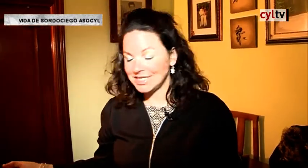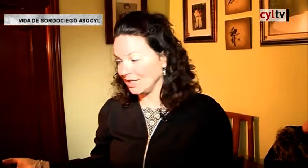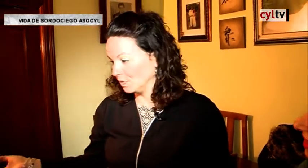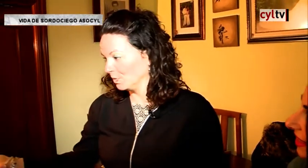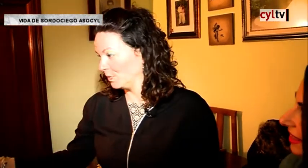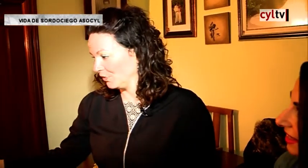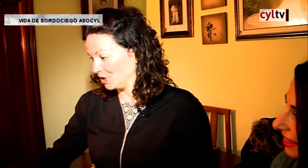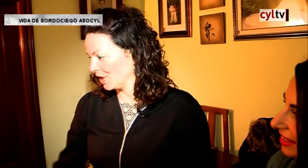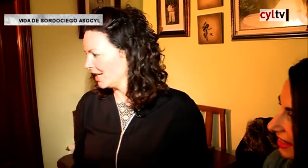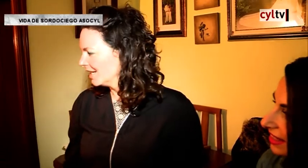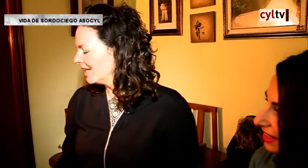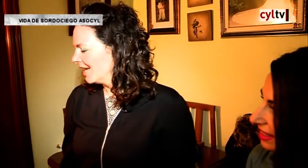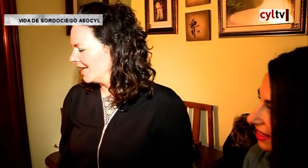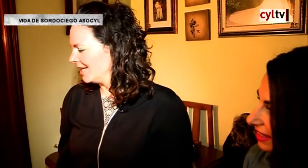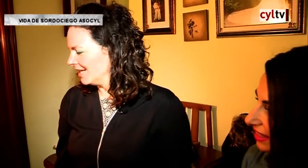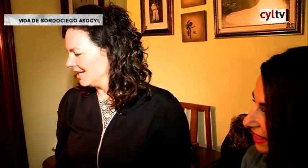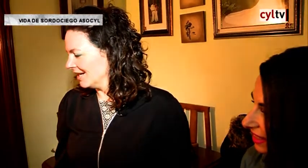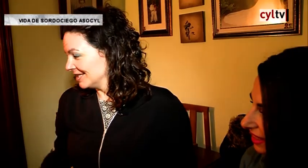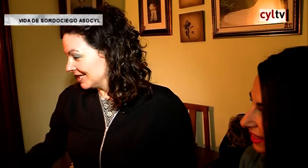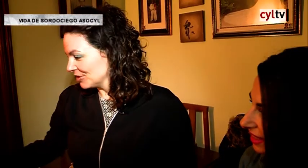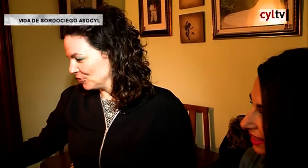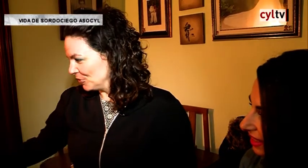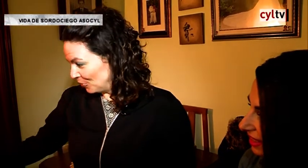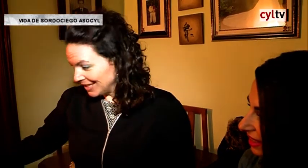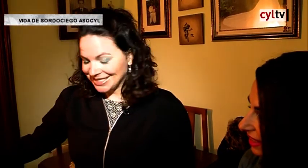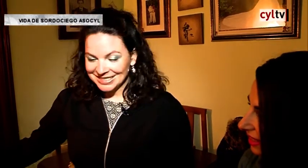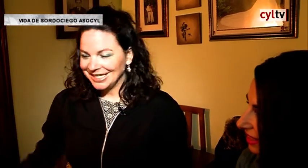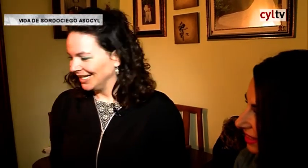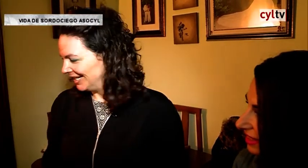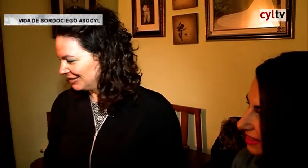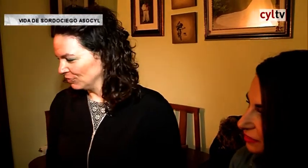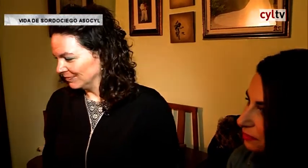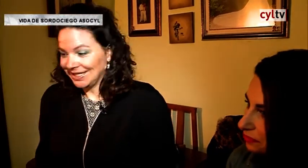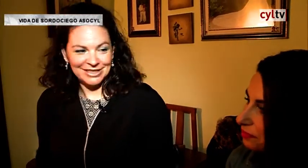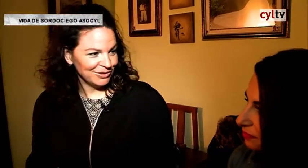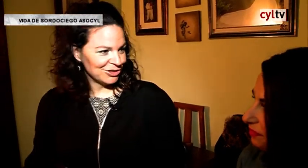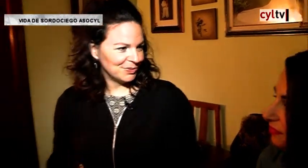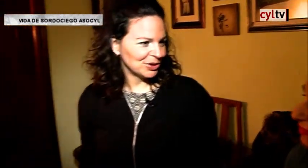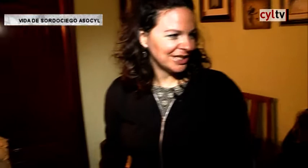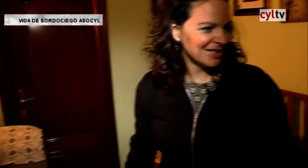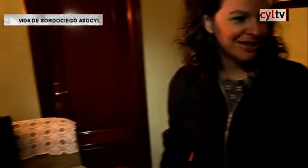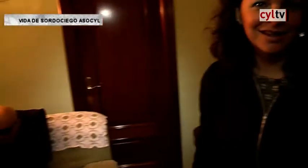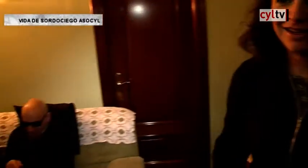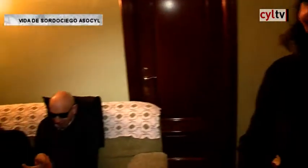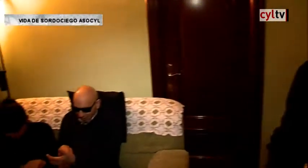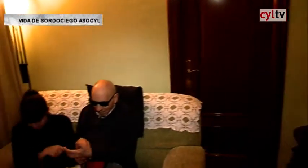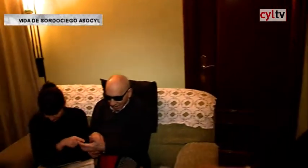de un profesional. Y en este caso, Luis es un fanático de los deportes y no